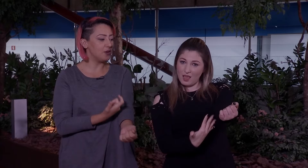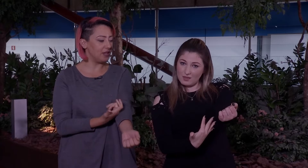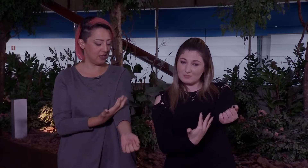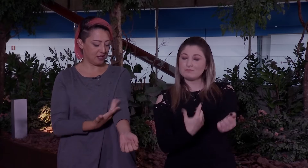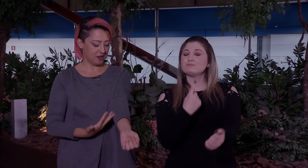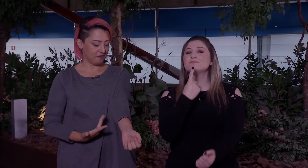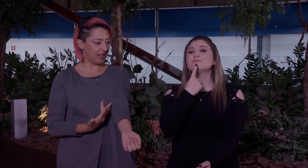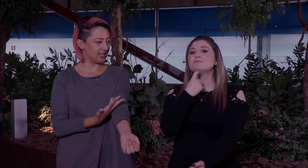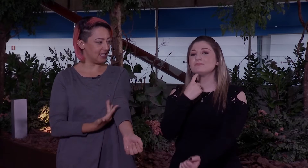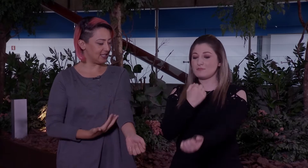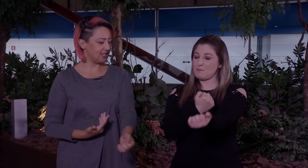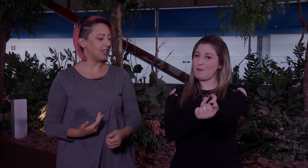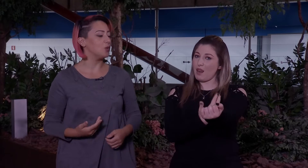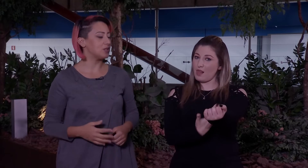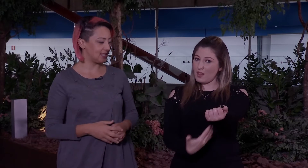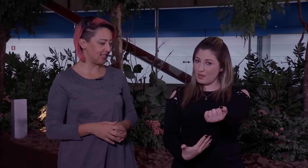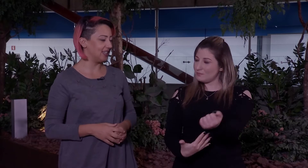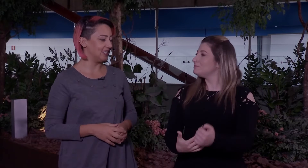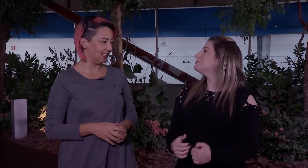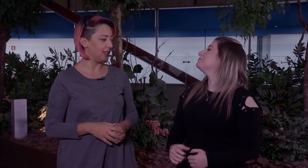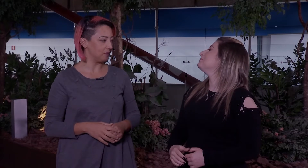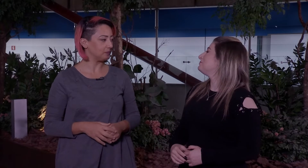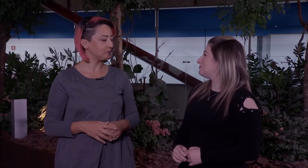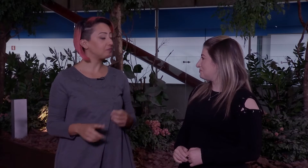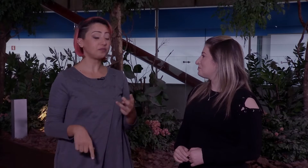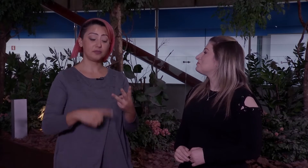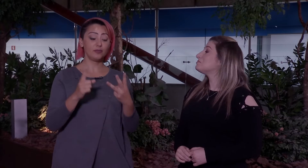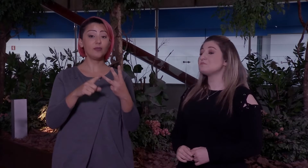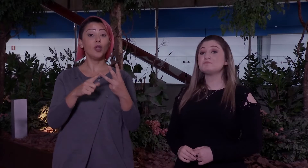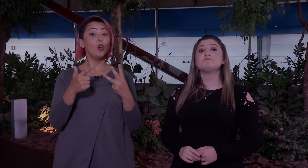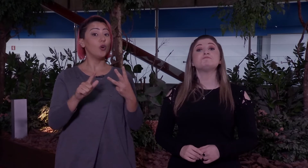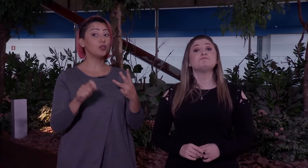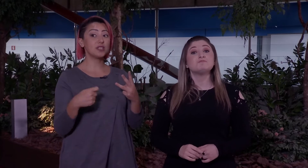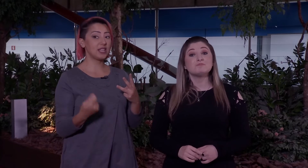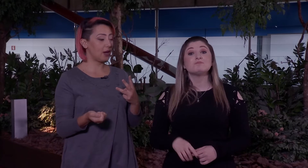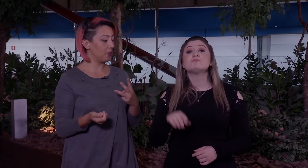e faz esse sinal, sangue. Outro sinal.